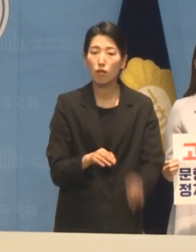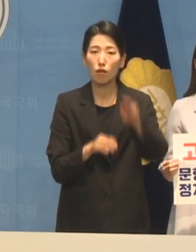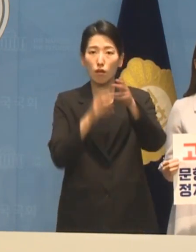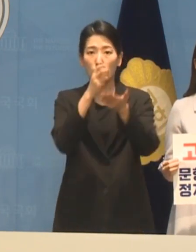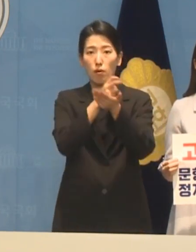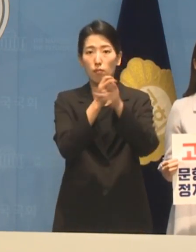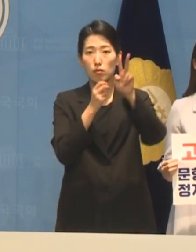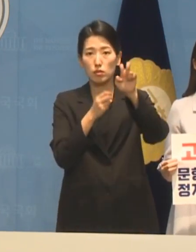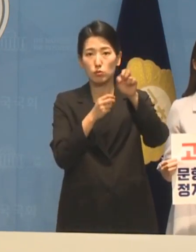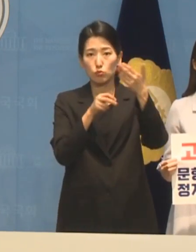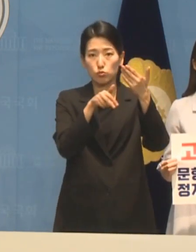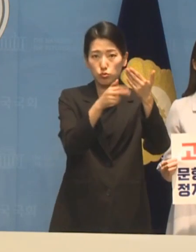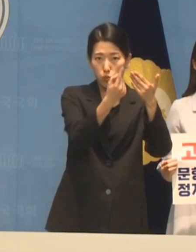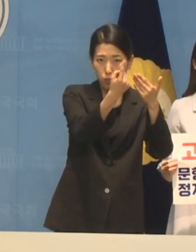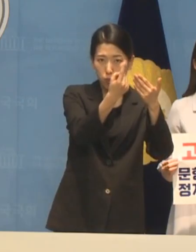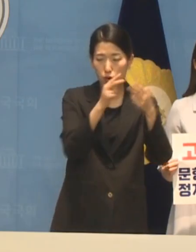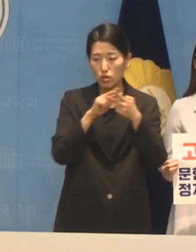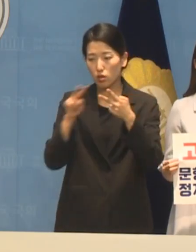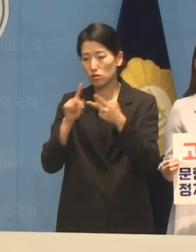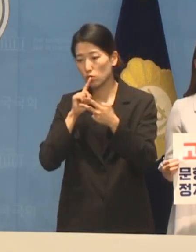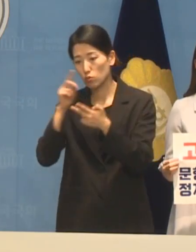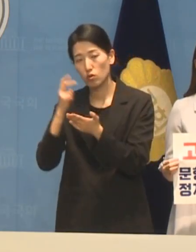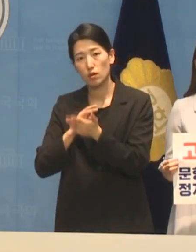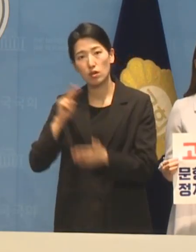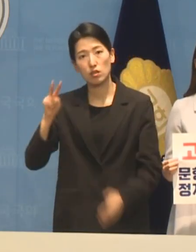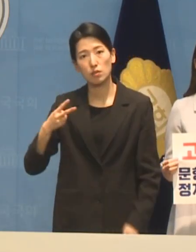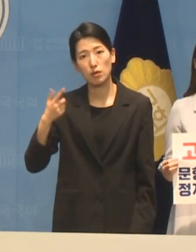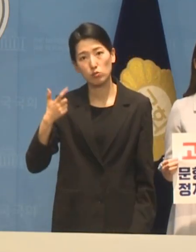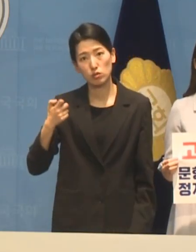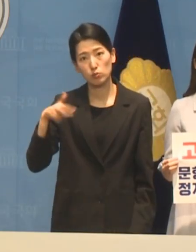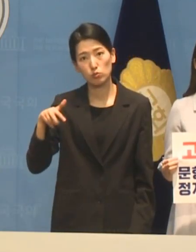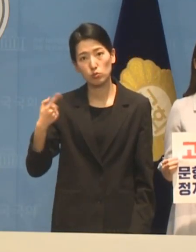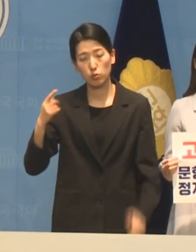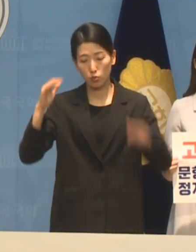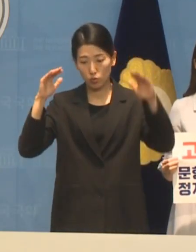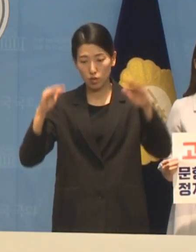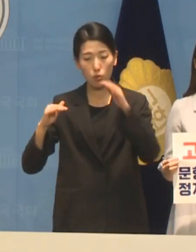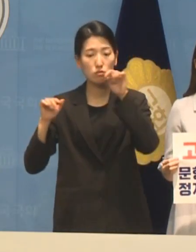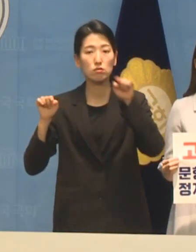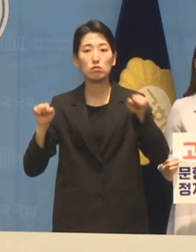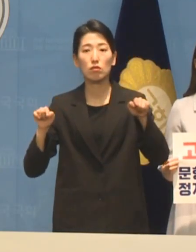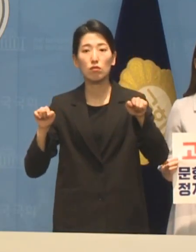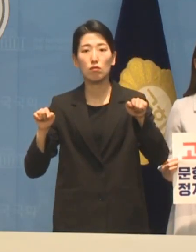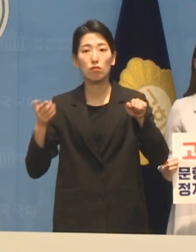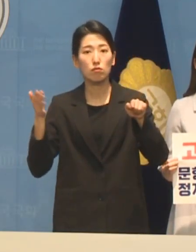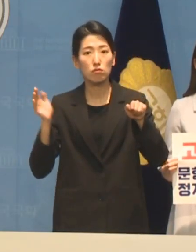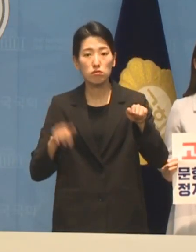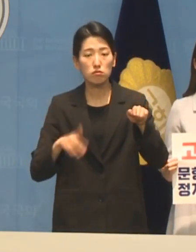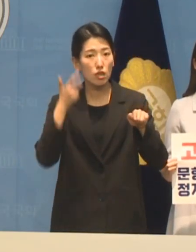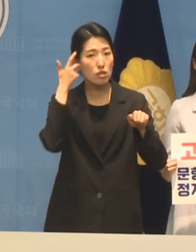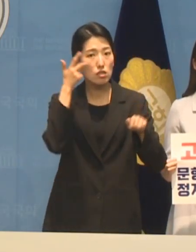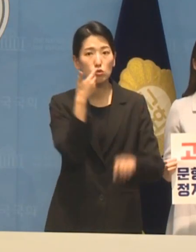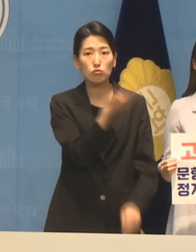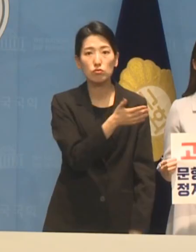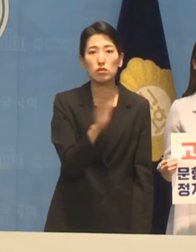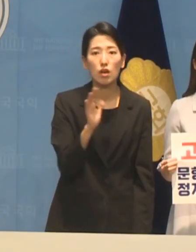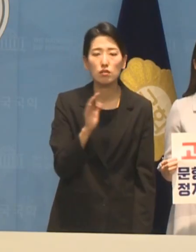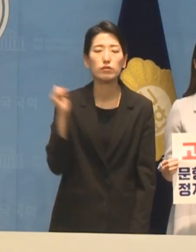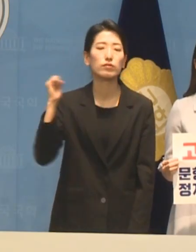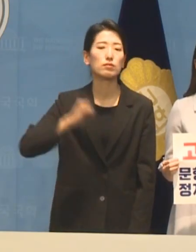제29조와 형사소송법 제266조의 그 규정을 위배하고 있습니다.